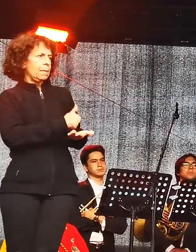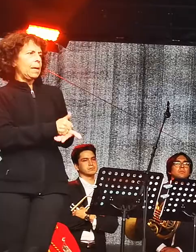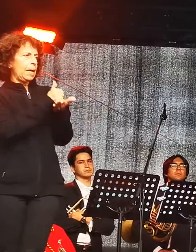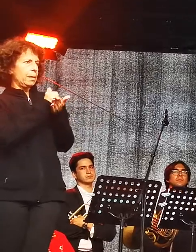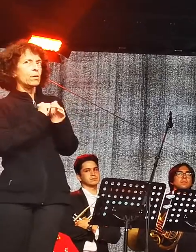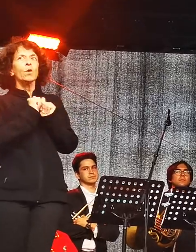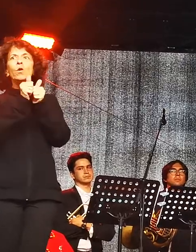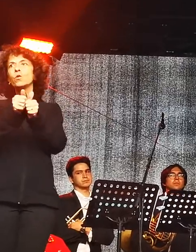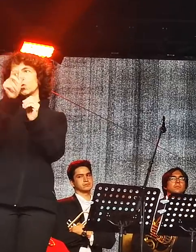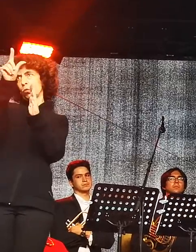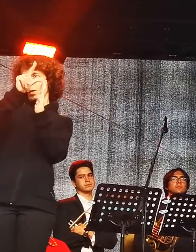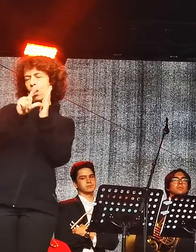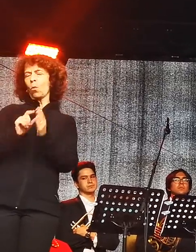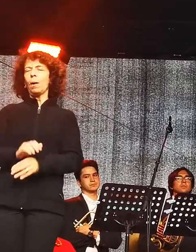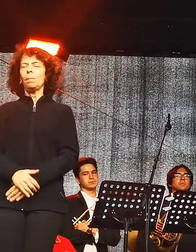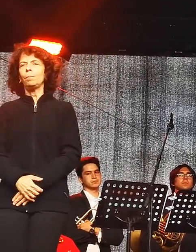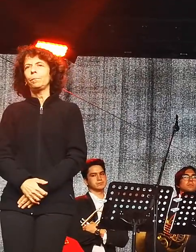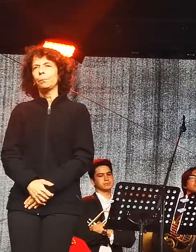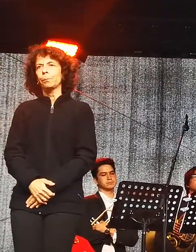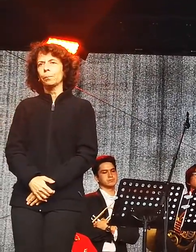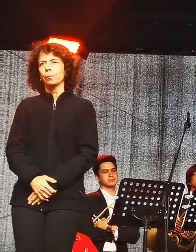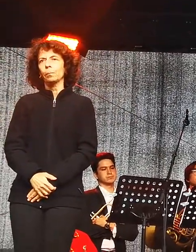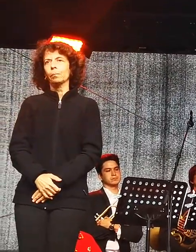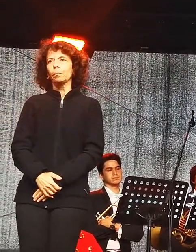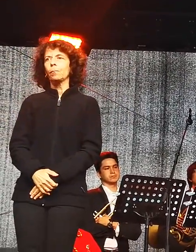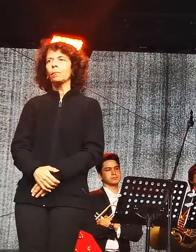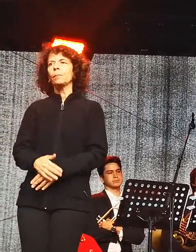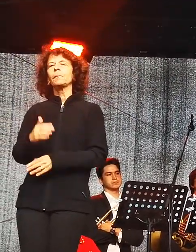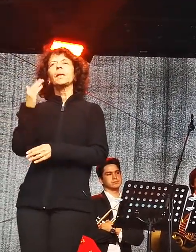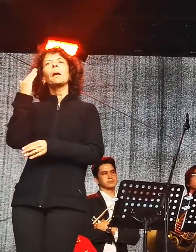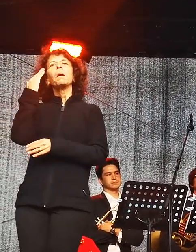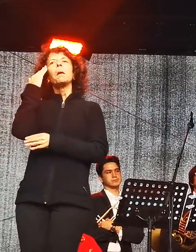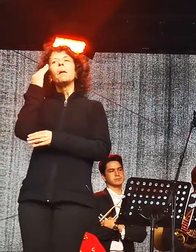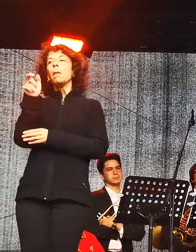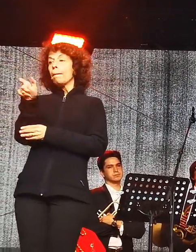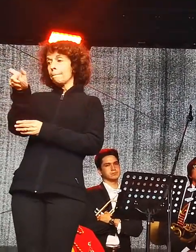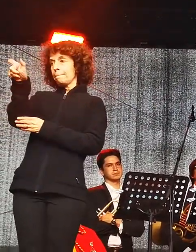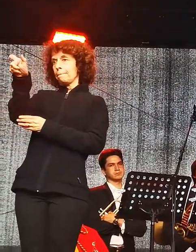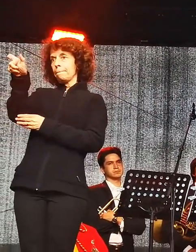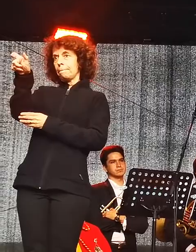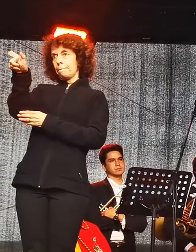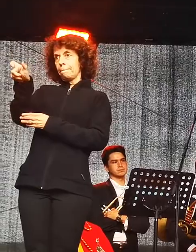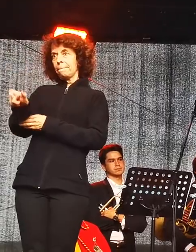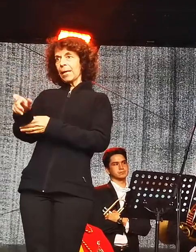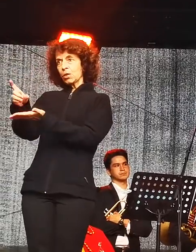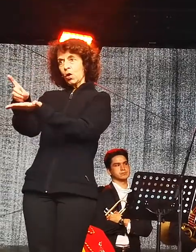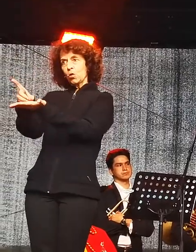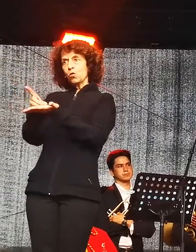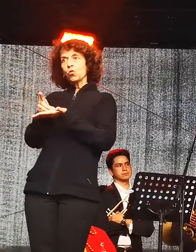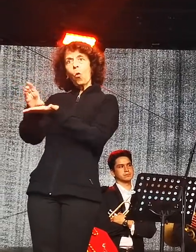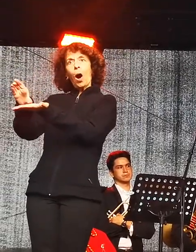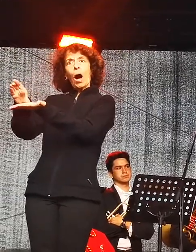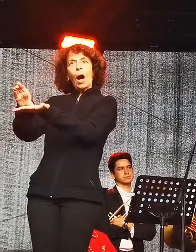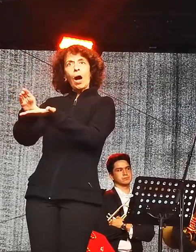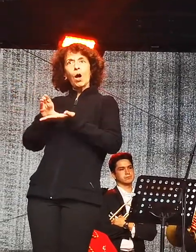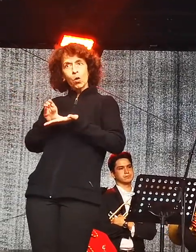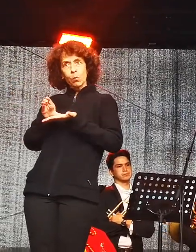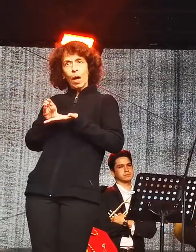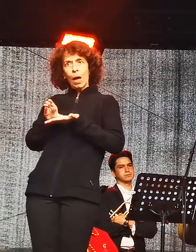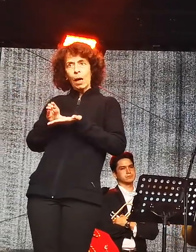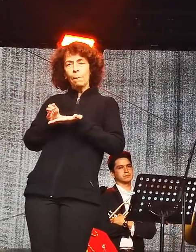droit. En outre, nul n'a le droit de saisie envers un autre confédéré, à moins que celui-ci ne